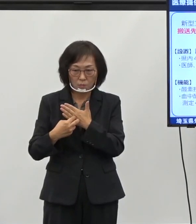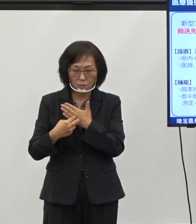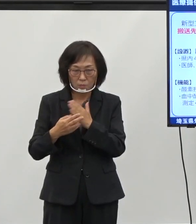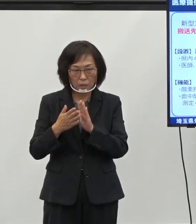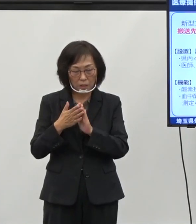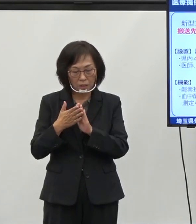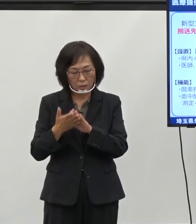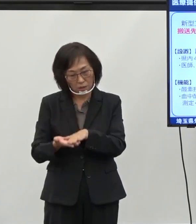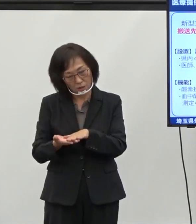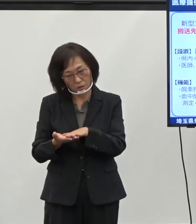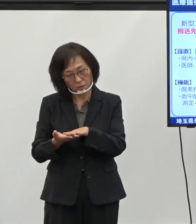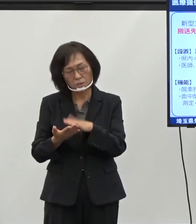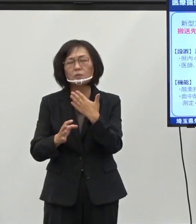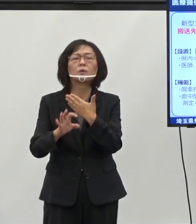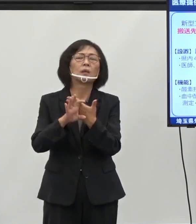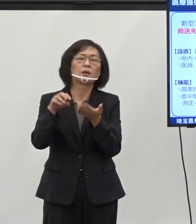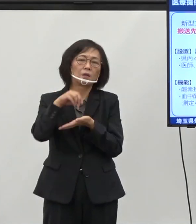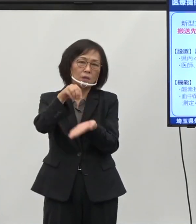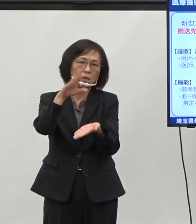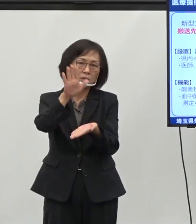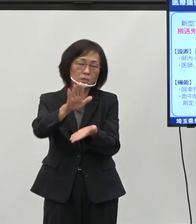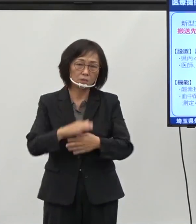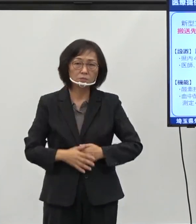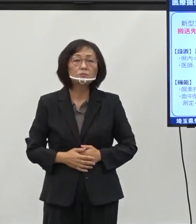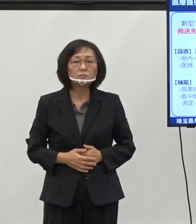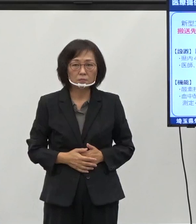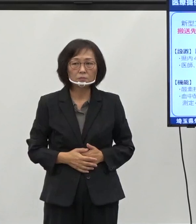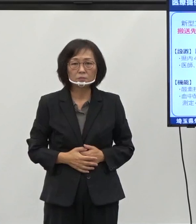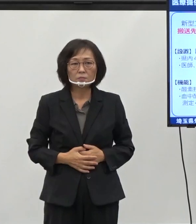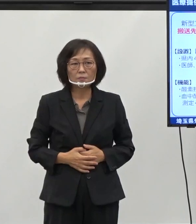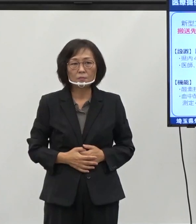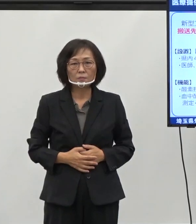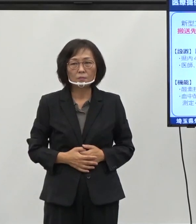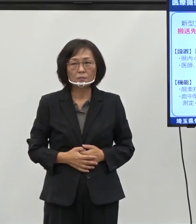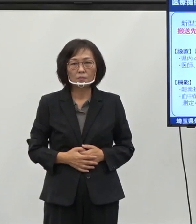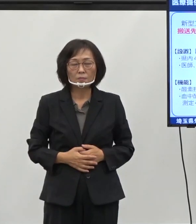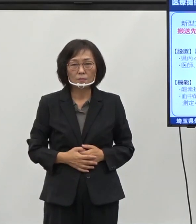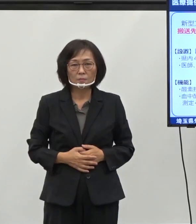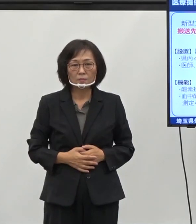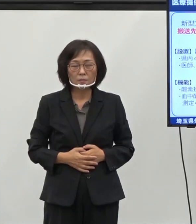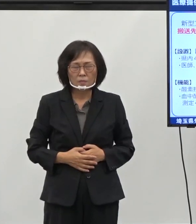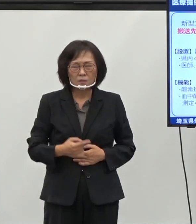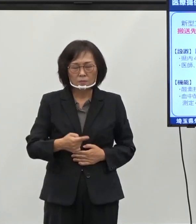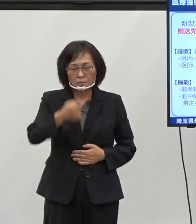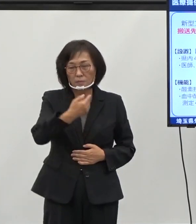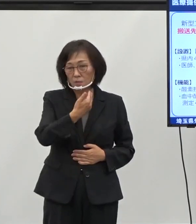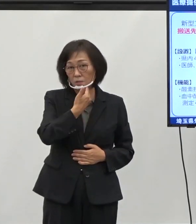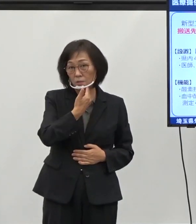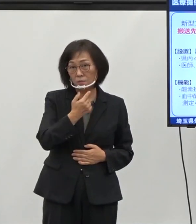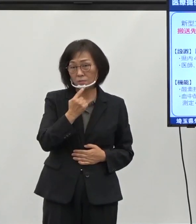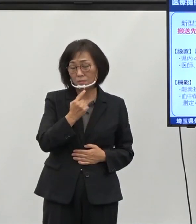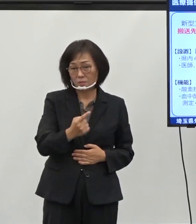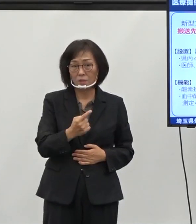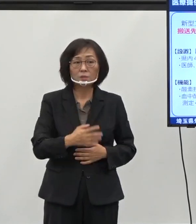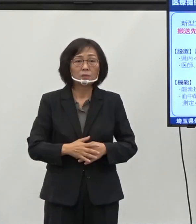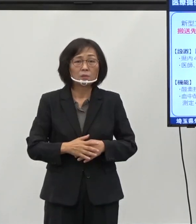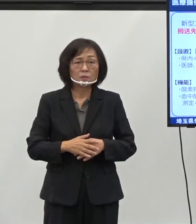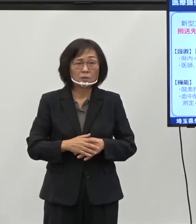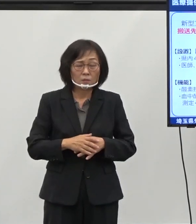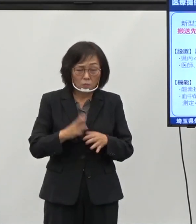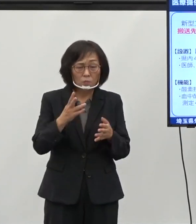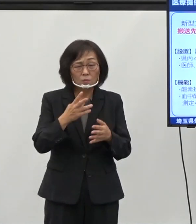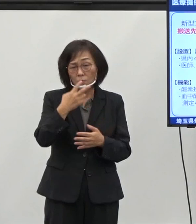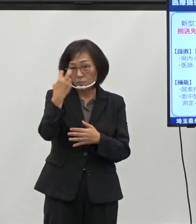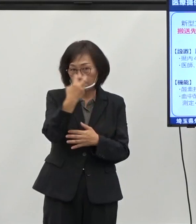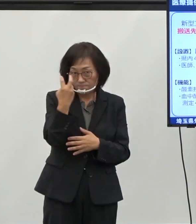亡くなってしまう事例が発表されました。漏らしてはいけないというか、一番重要な役割のところが、できてい